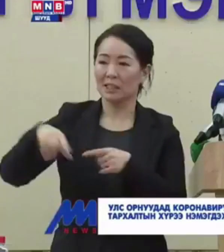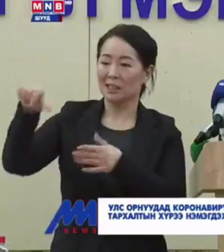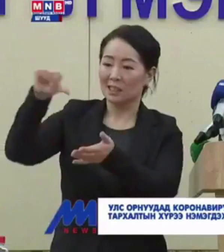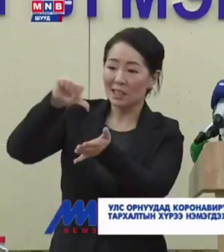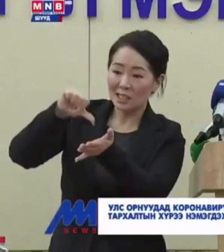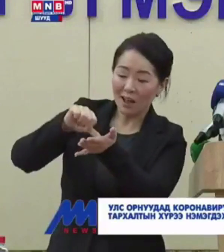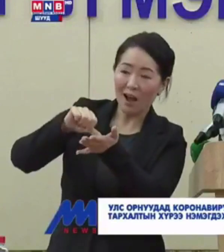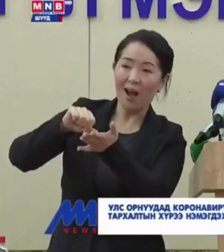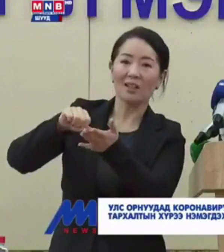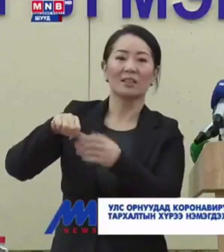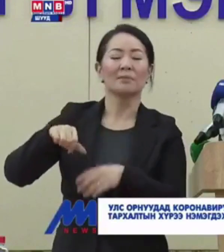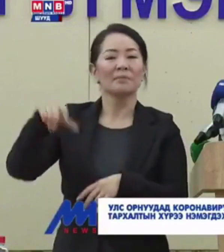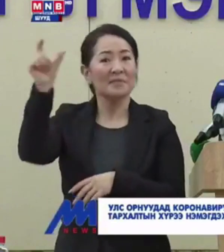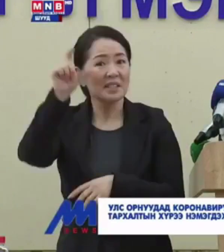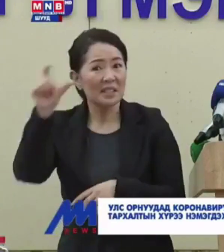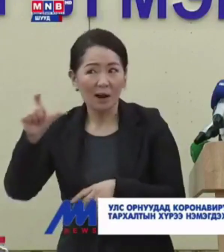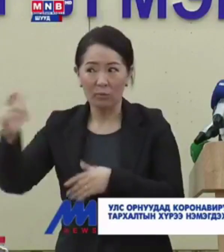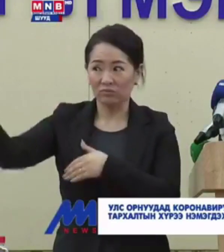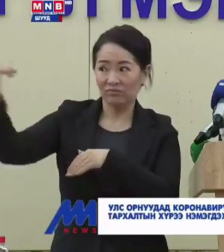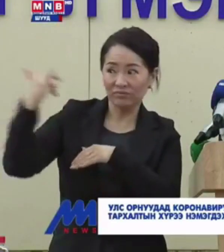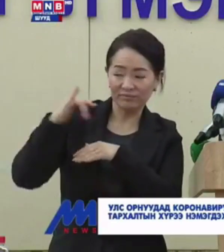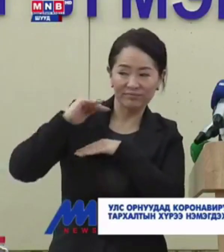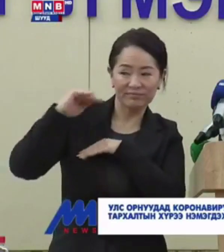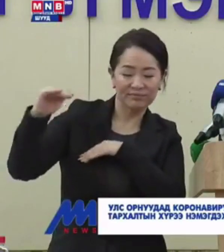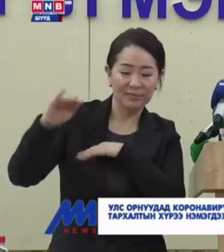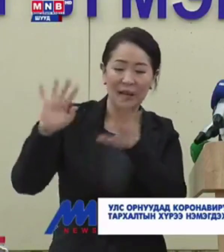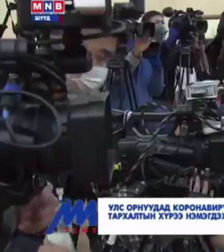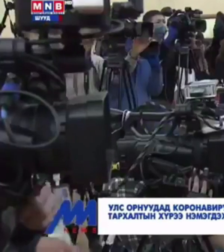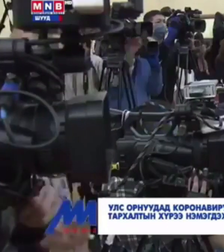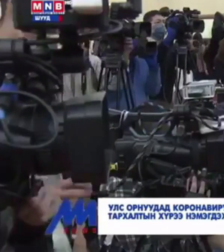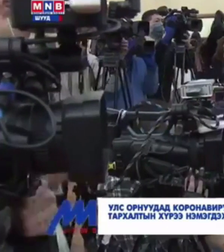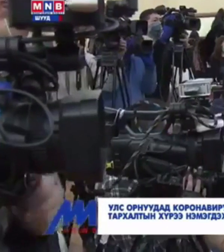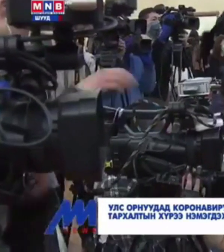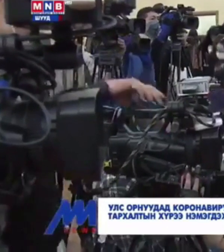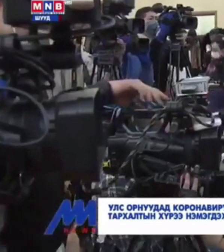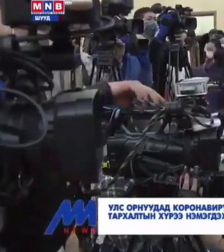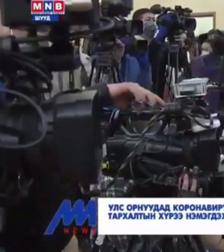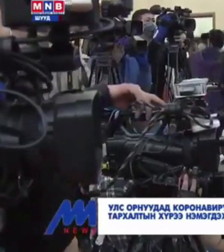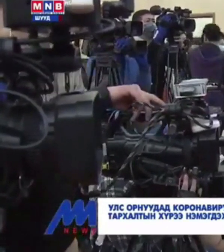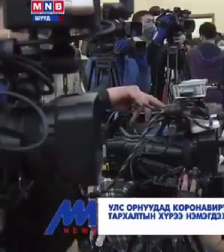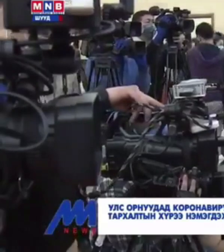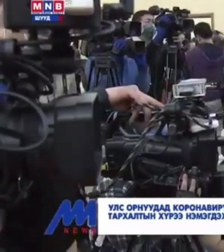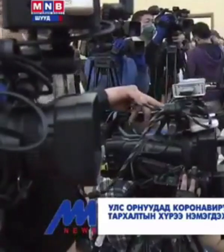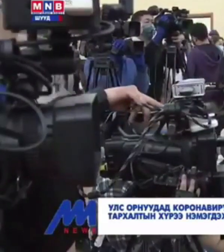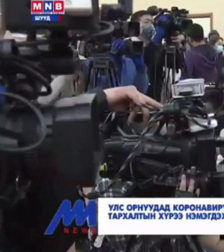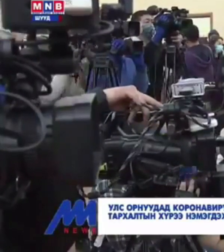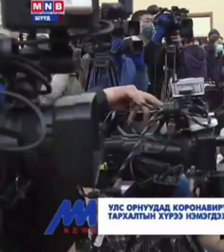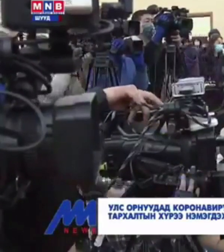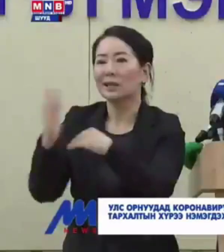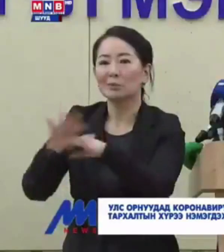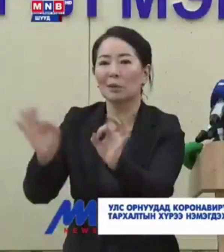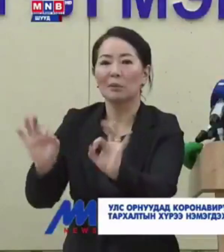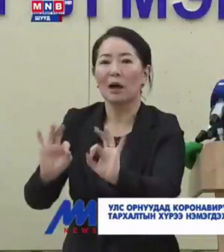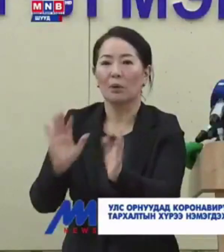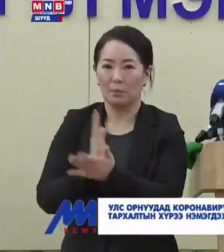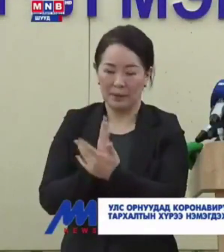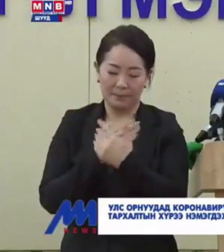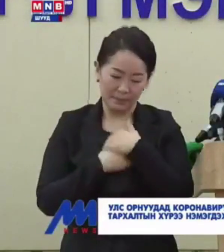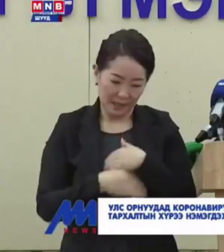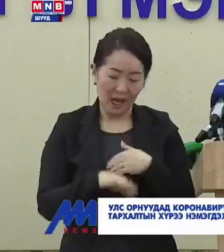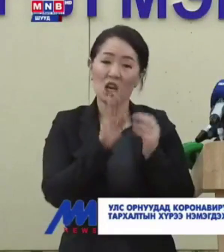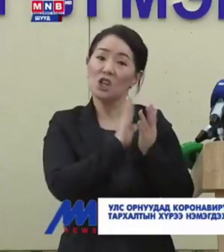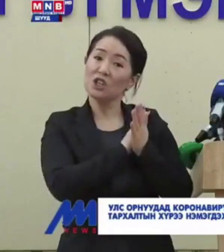халдвар бүрдэгцэн гэж Дэлхийн эрүүл мэндийн байгууллагын төлөөлөл мэдээлж байгаа. За хувийн хамгаалах хэрэгслийн хомсдол улс орнуудад үүсэж байна